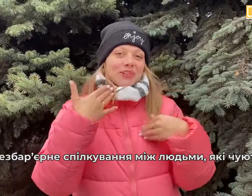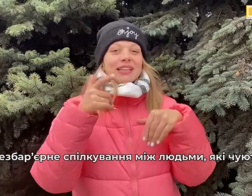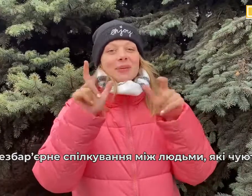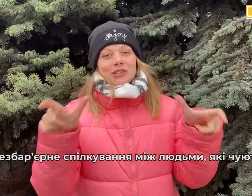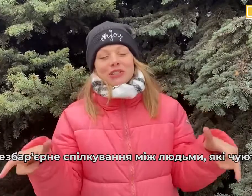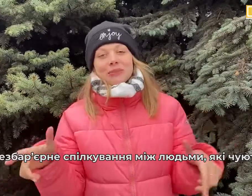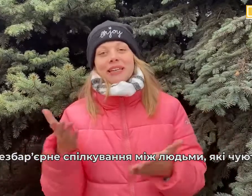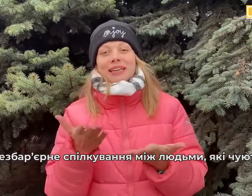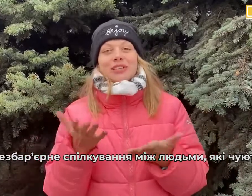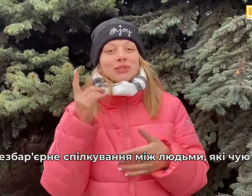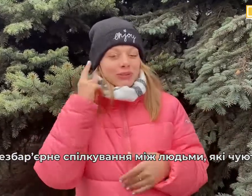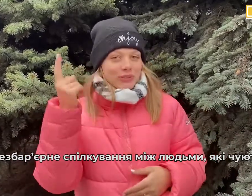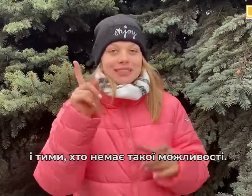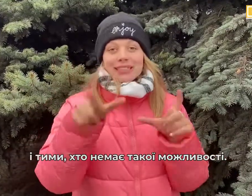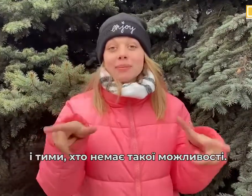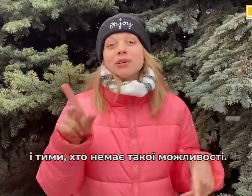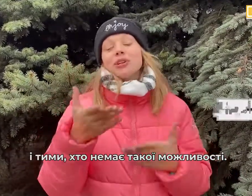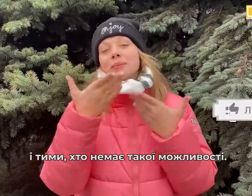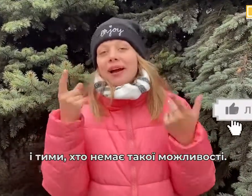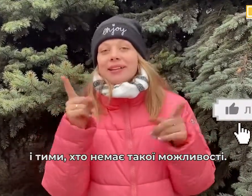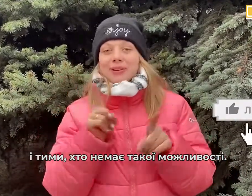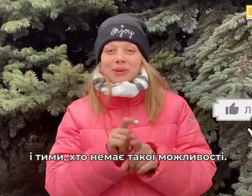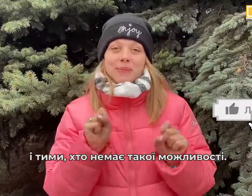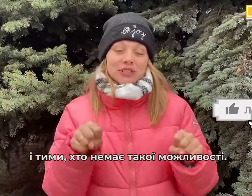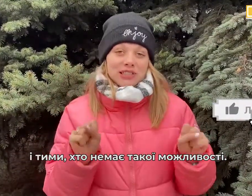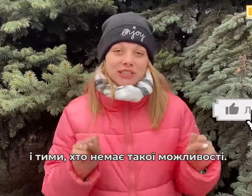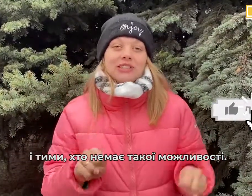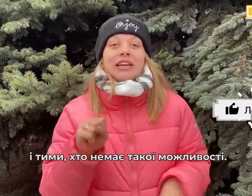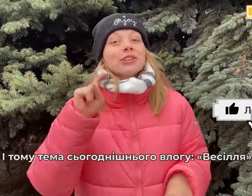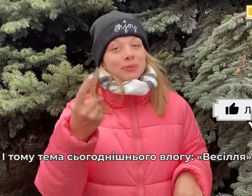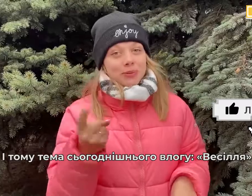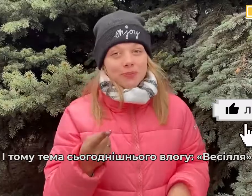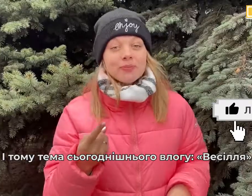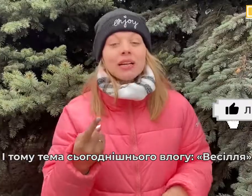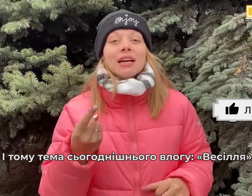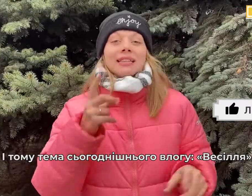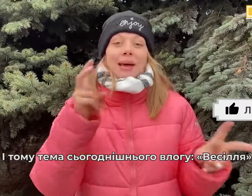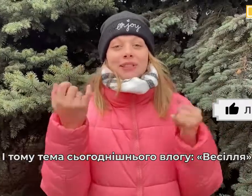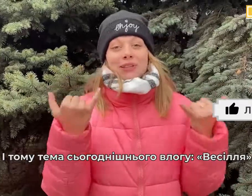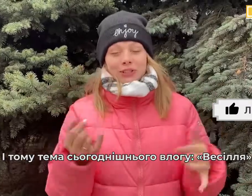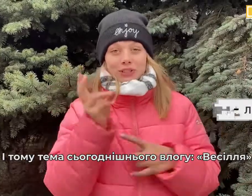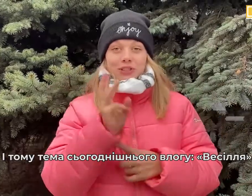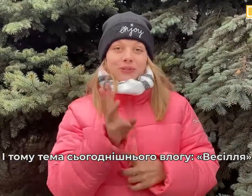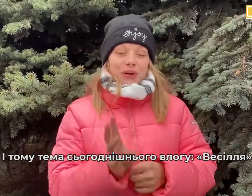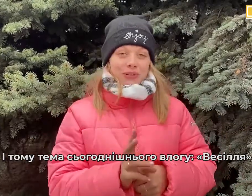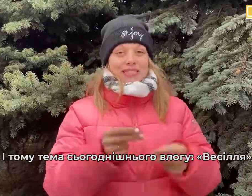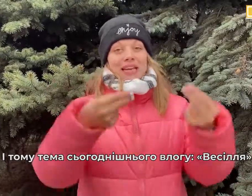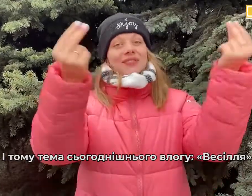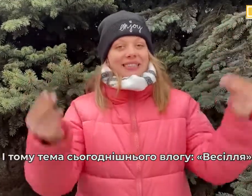спілкування між людьми, які чують, і тими, хто не має такої можливості. І тому тема сьогоднішнього влогу – це